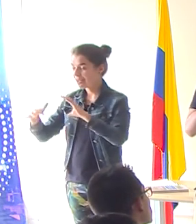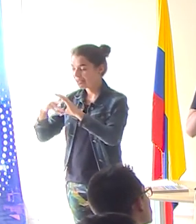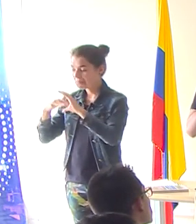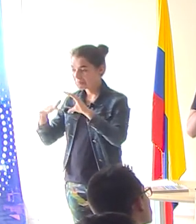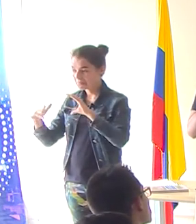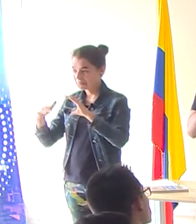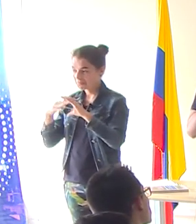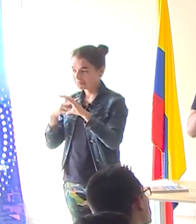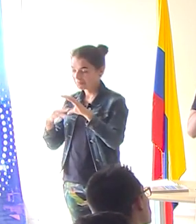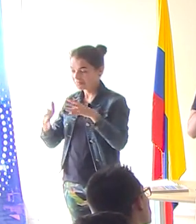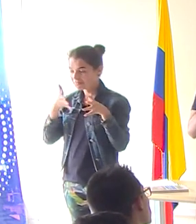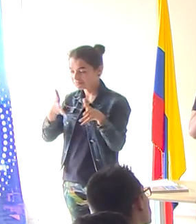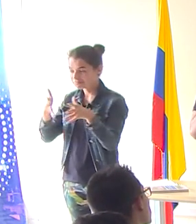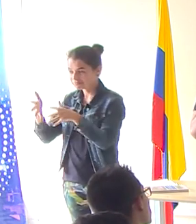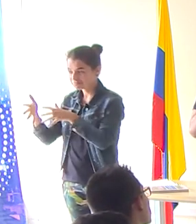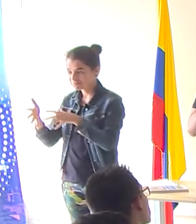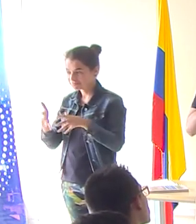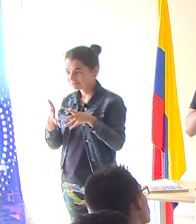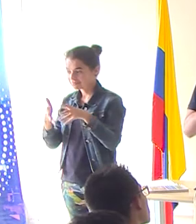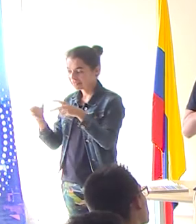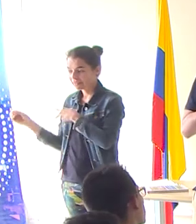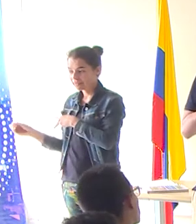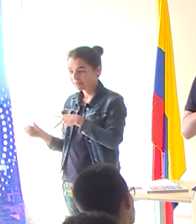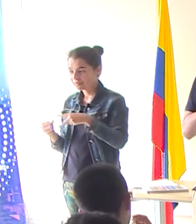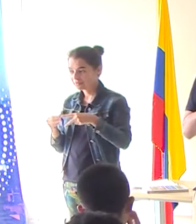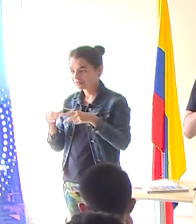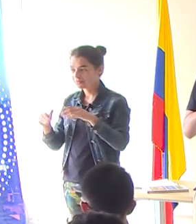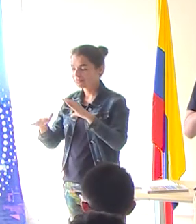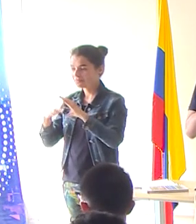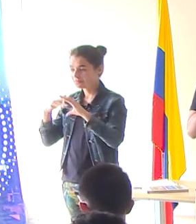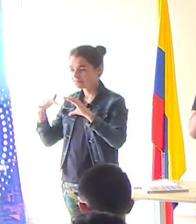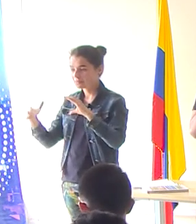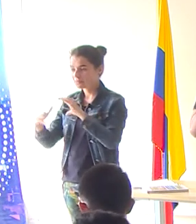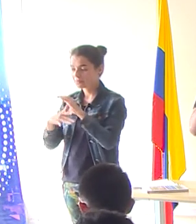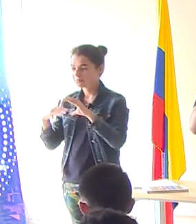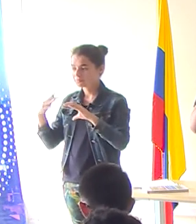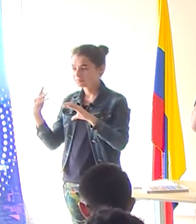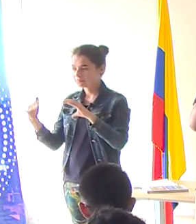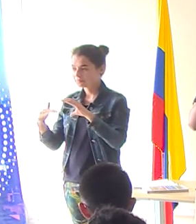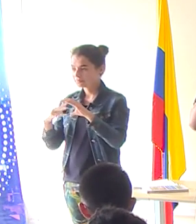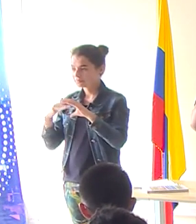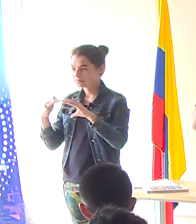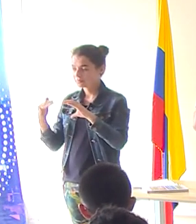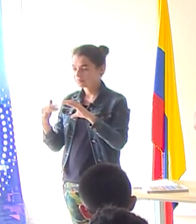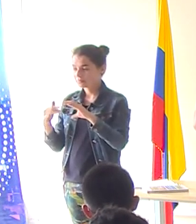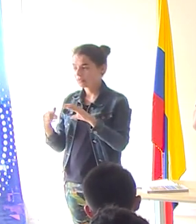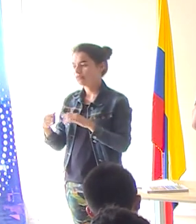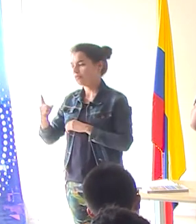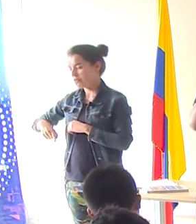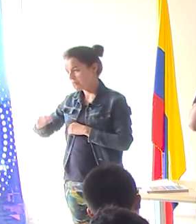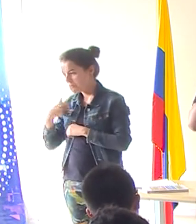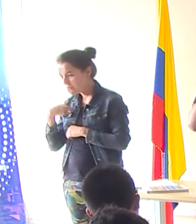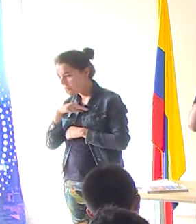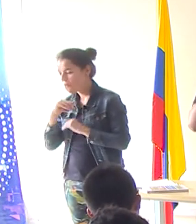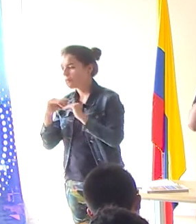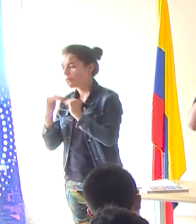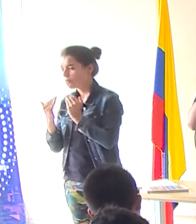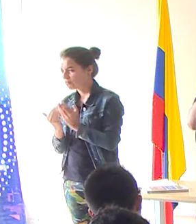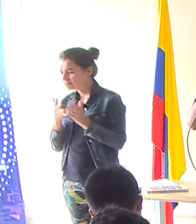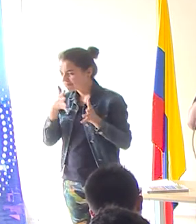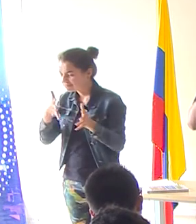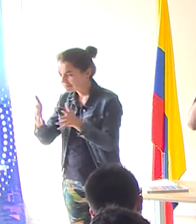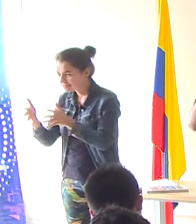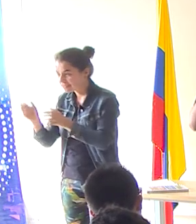de nuestras de nuestros colegios de nuestras escuelas de nuestro sistema educativo sino también